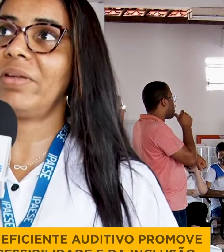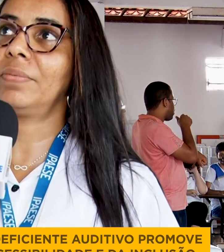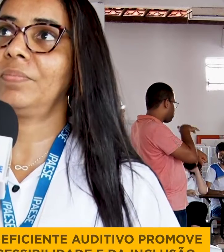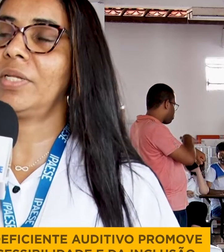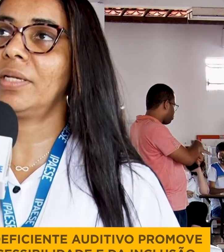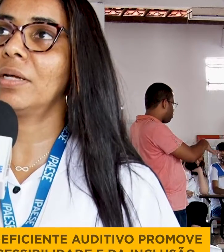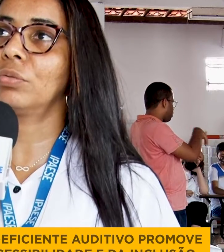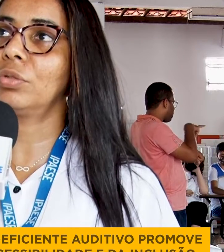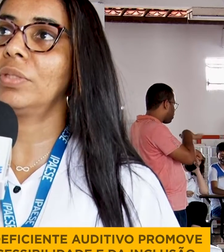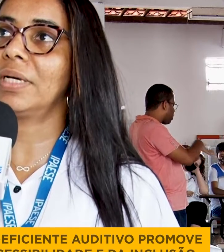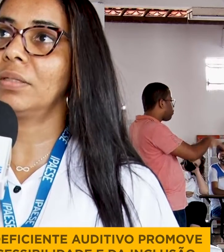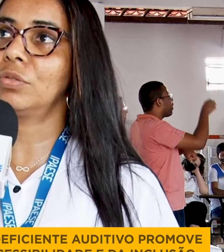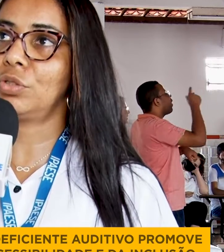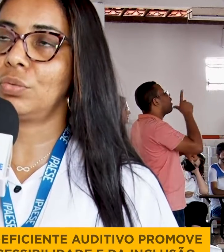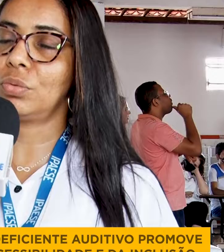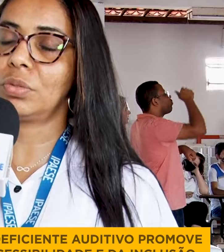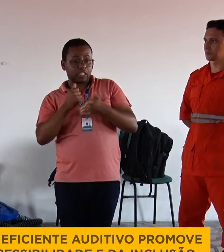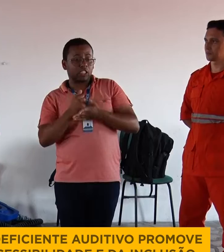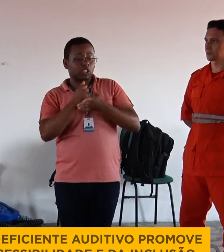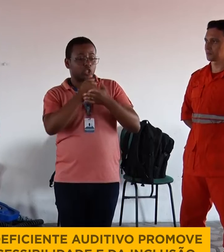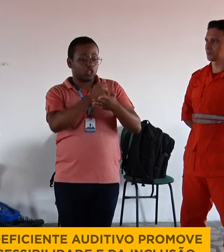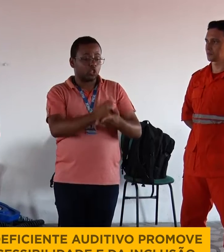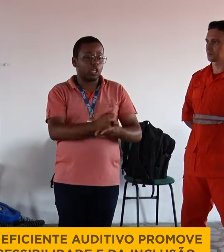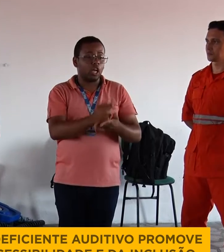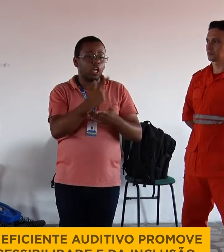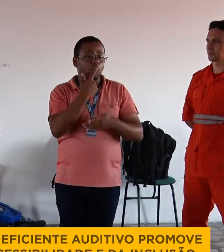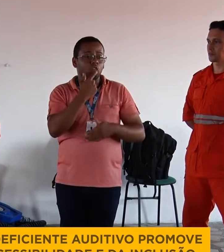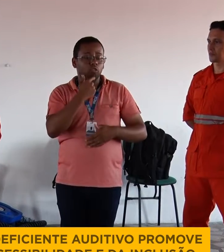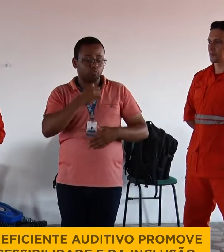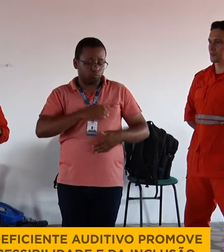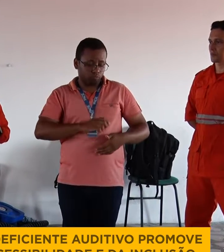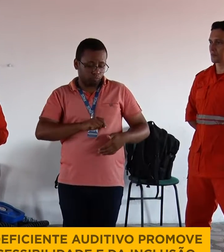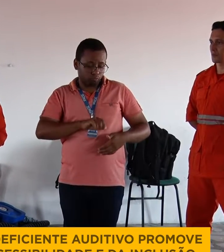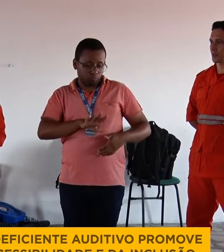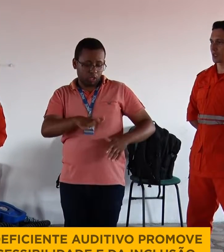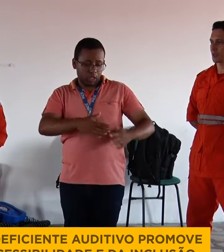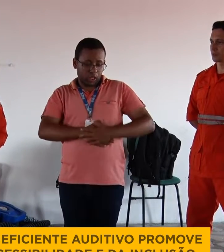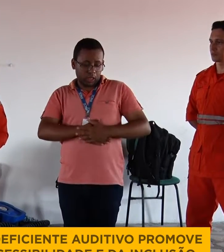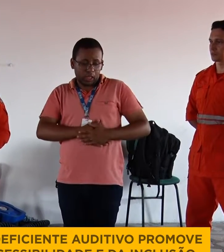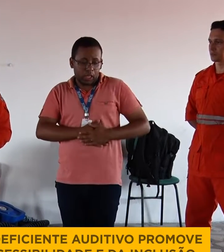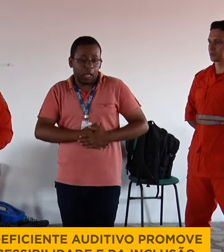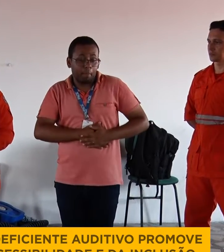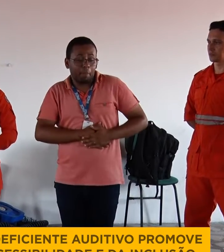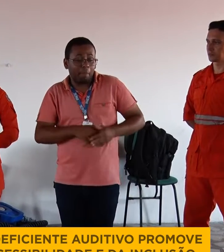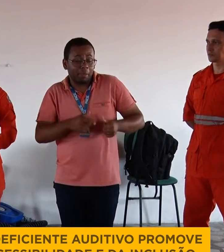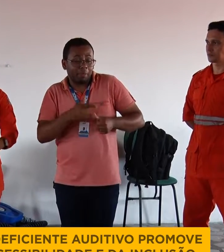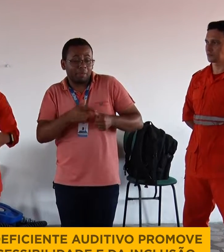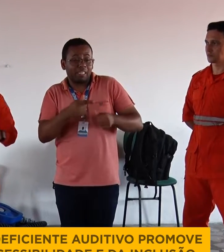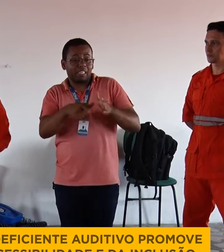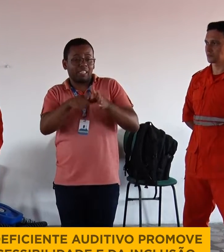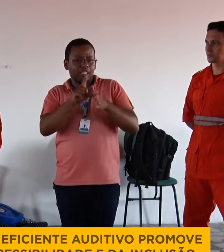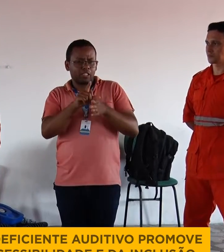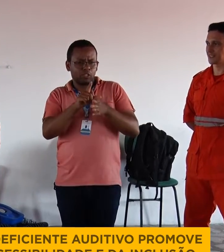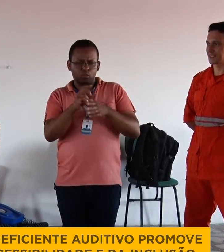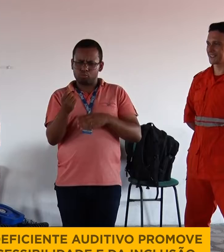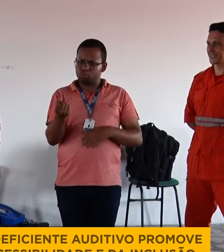devem né da continuidade aos estudos como parte das celebrações do dia do surdo o Corpo de Bombeiros Militares